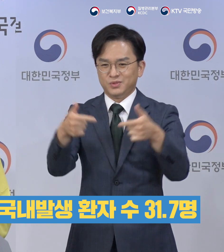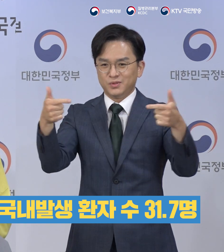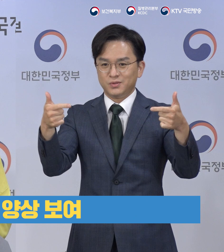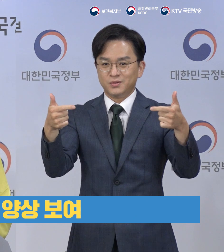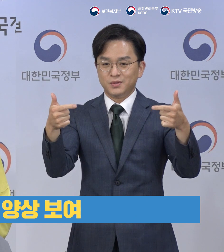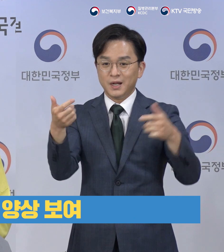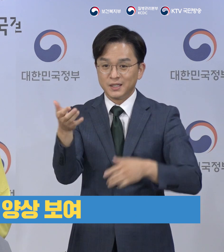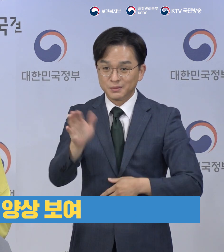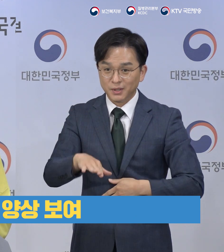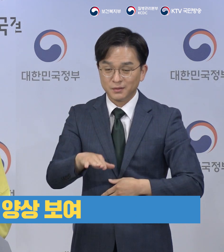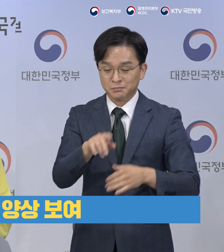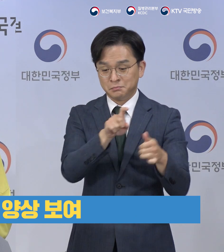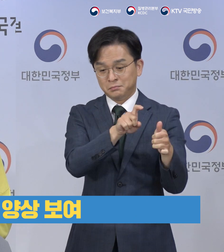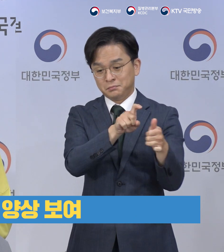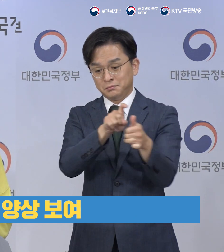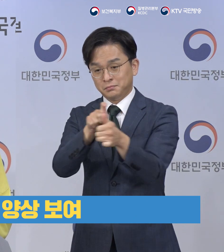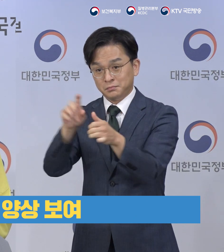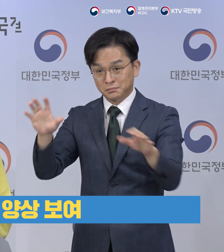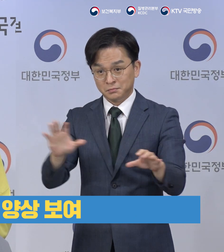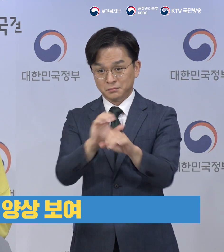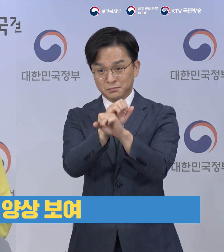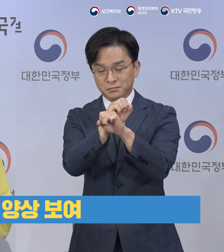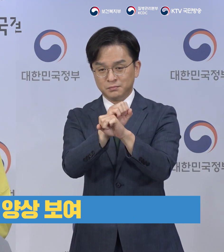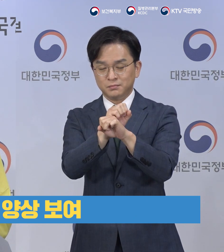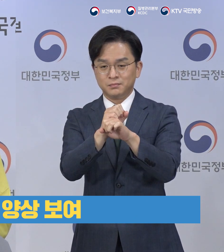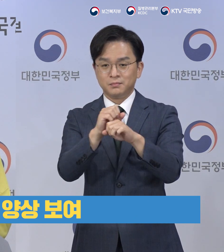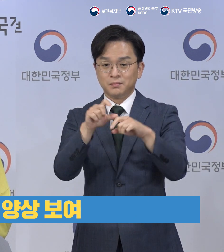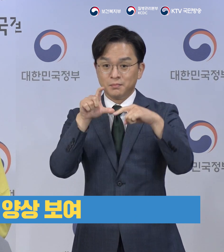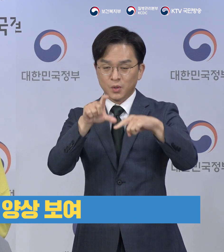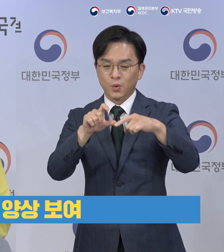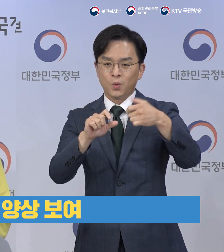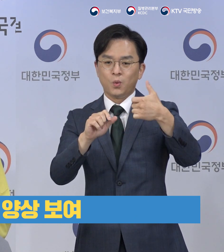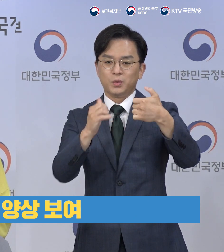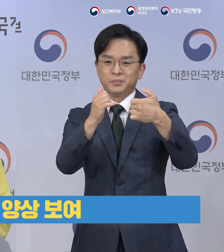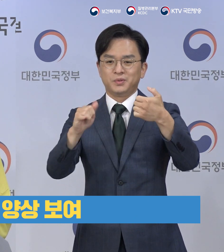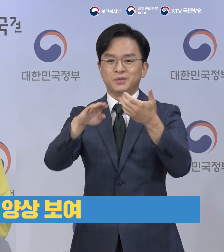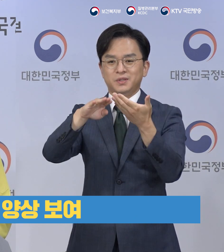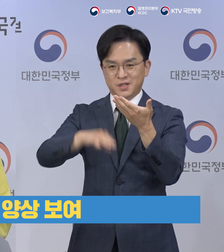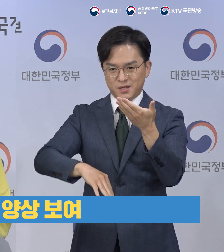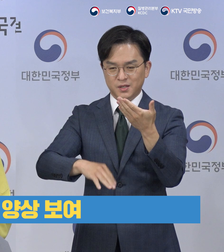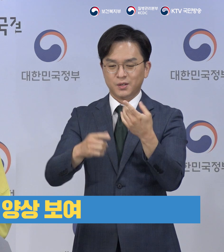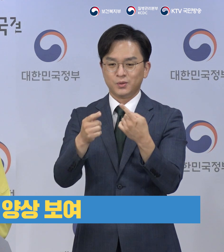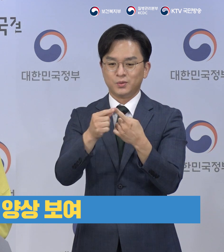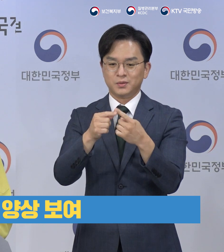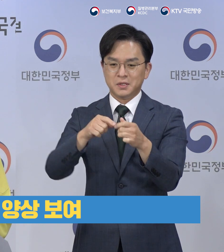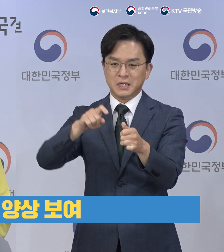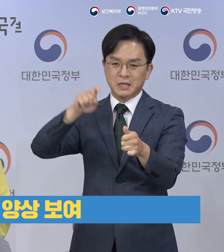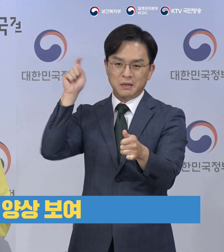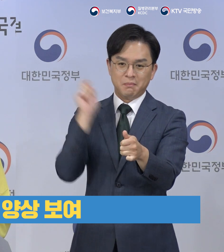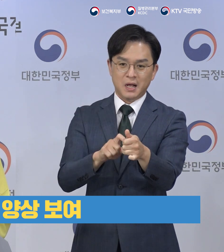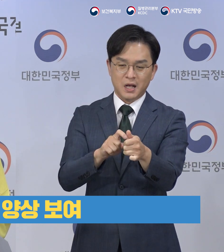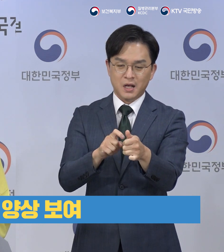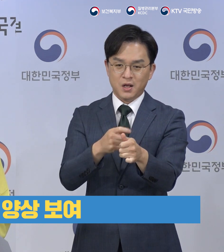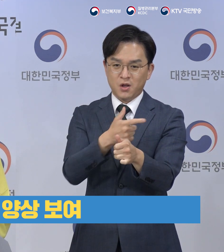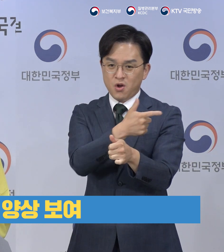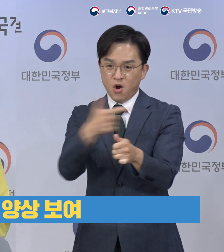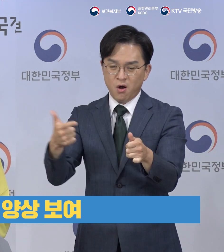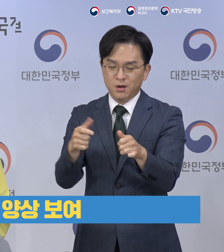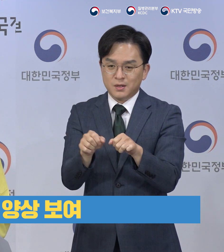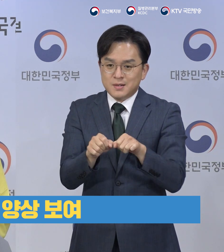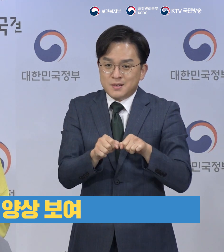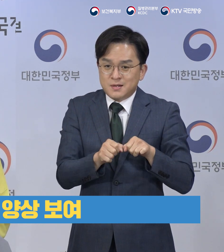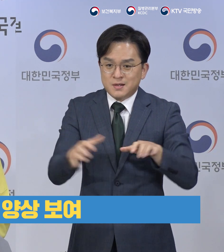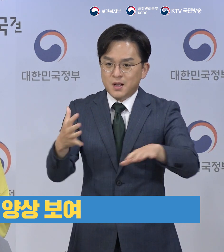발생 규모는 일평균 50명 이하로 유지되고 있으며 발생 양상도 급격한 증가